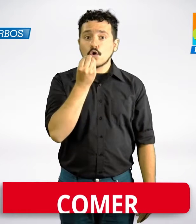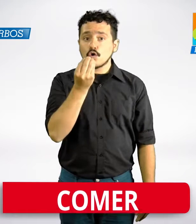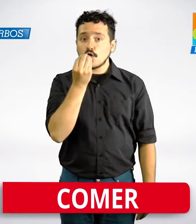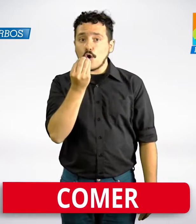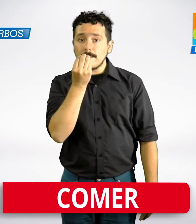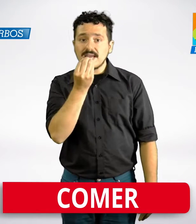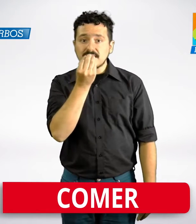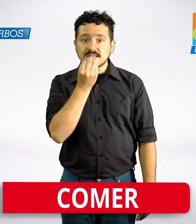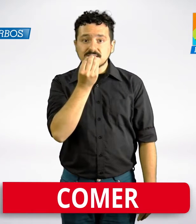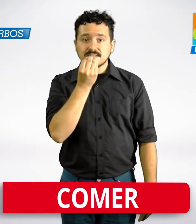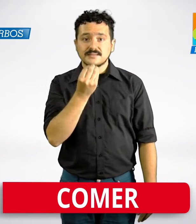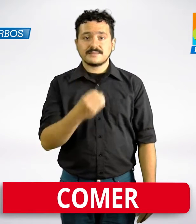Comer.